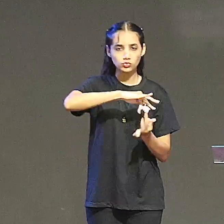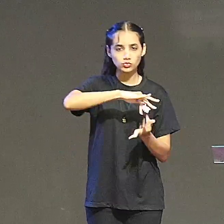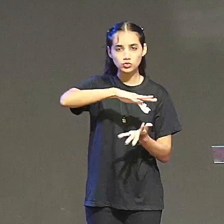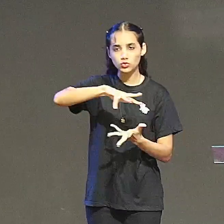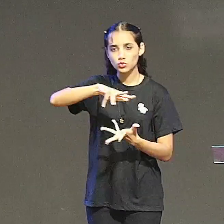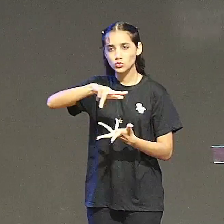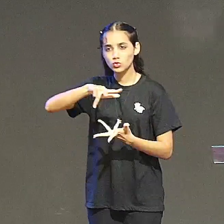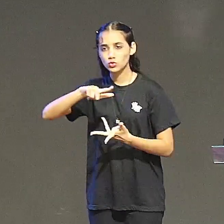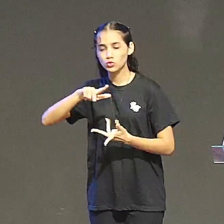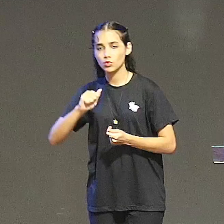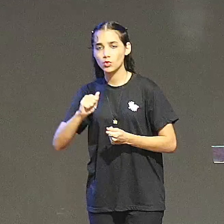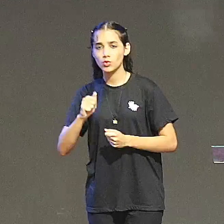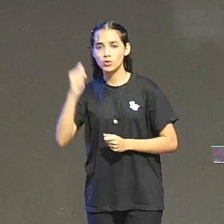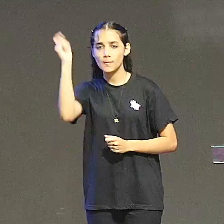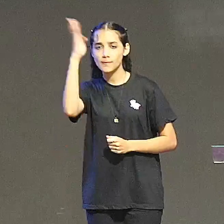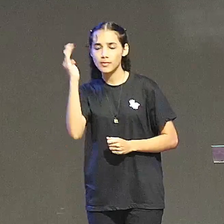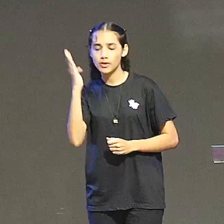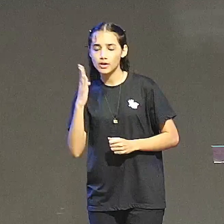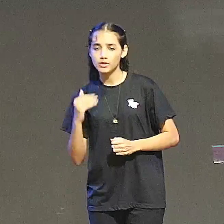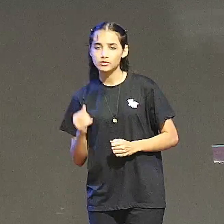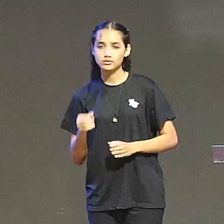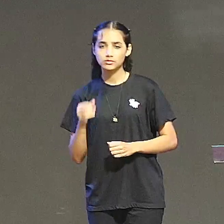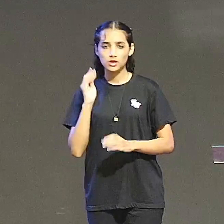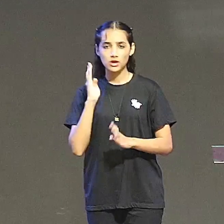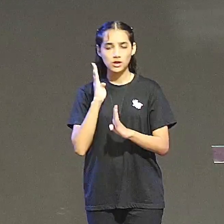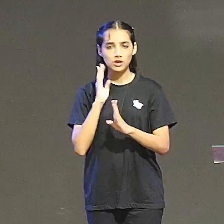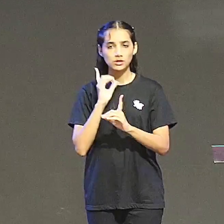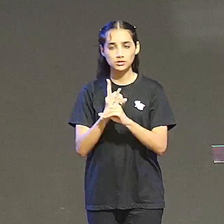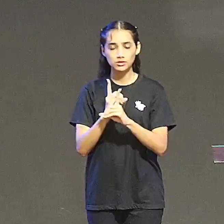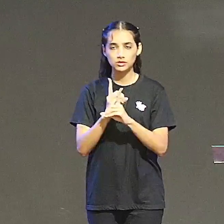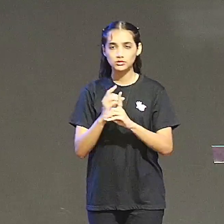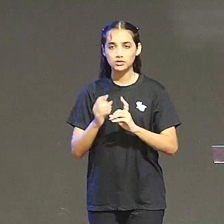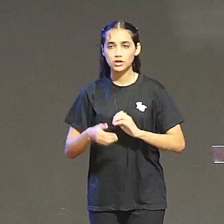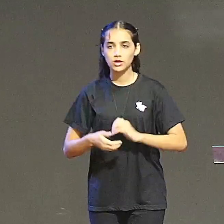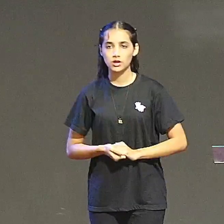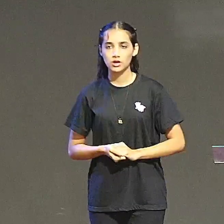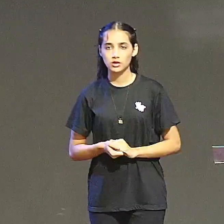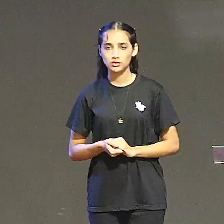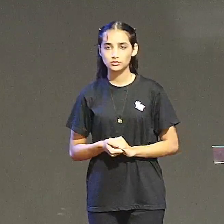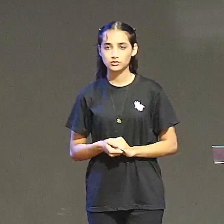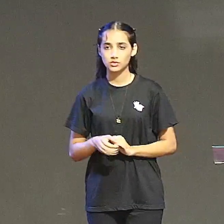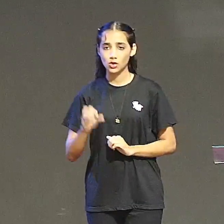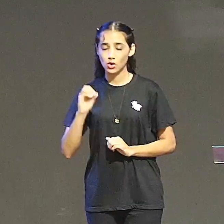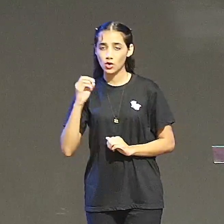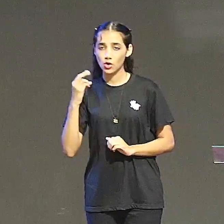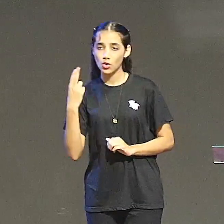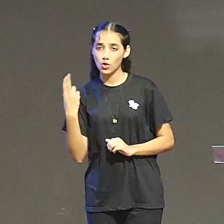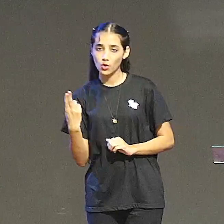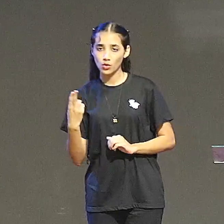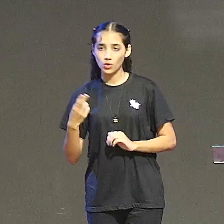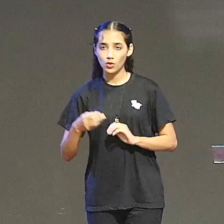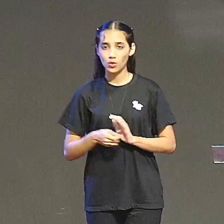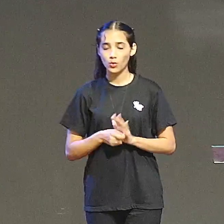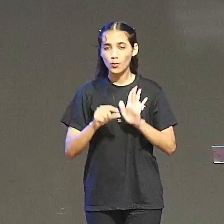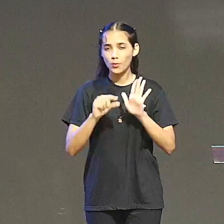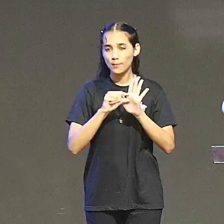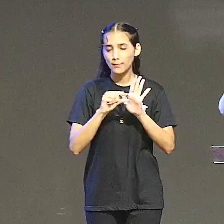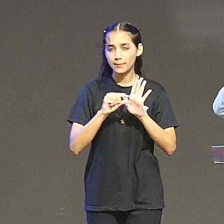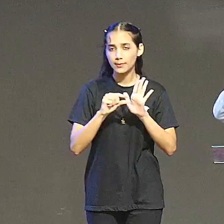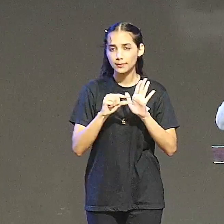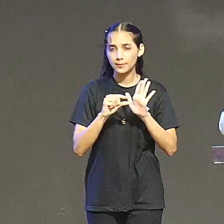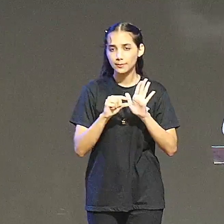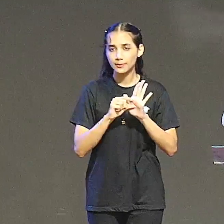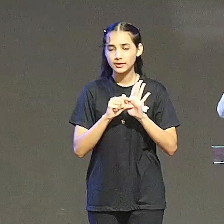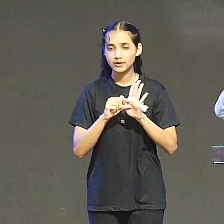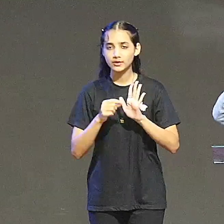sua cidade ou os mais modernos pegarem um aplicativo do Globo Terrestre o Google World e e dando